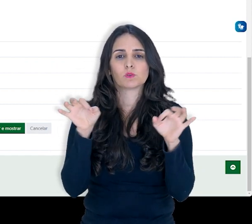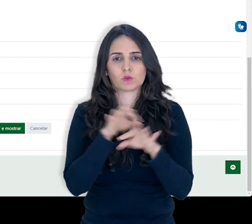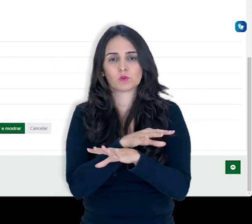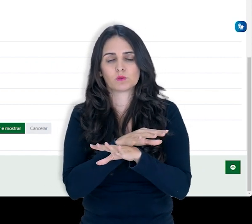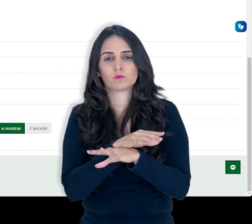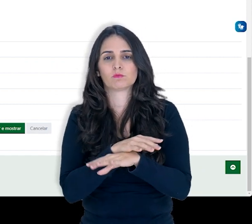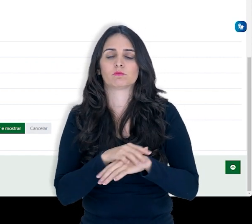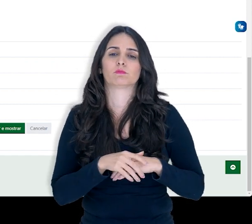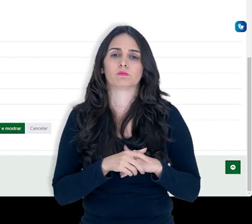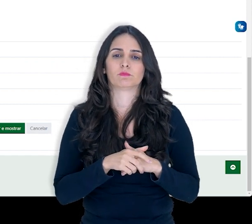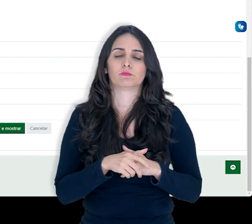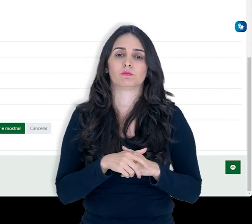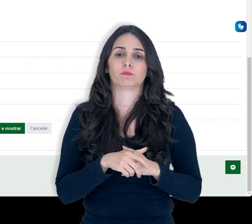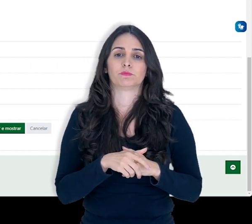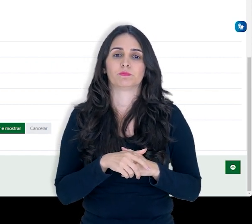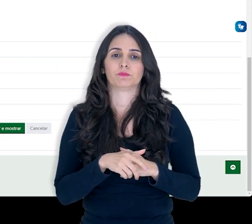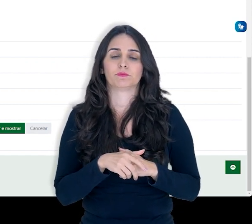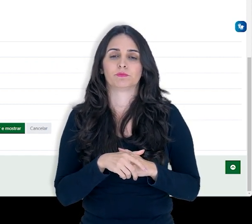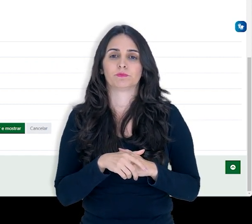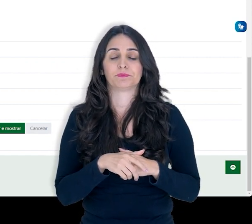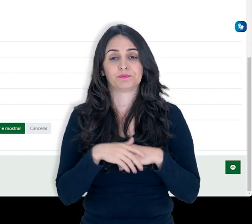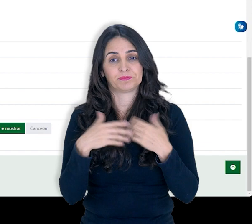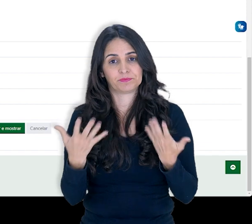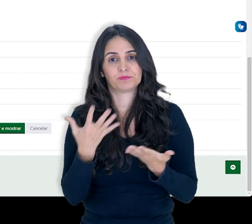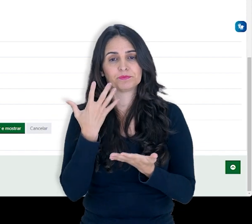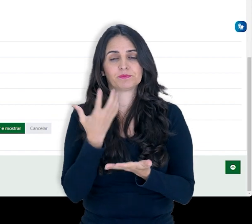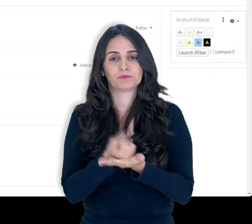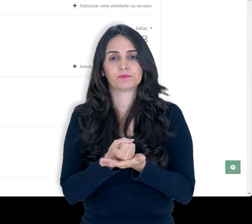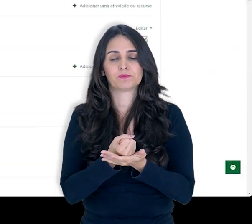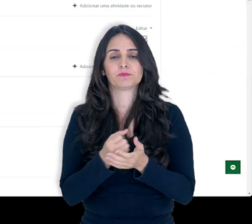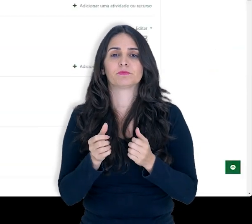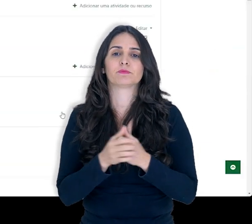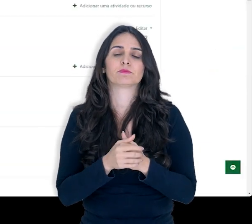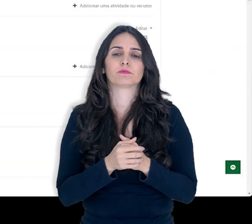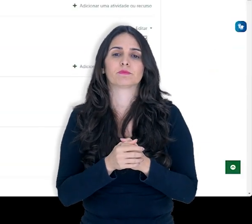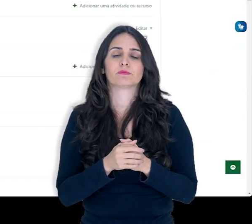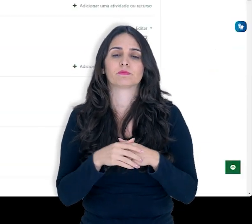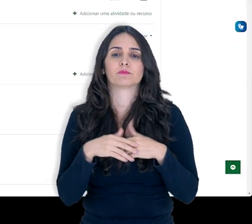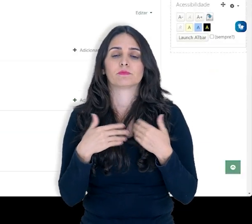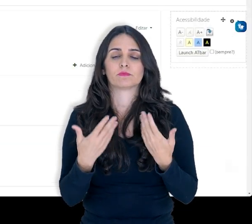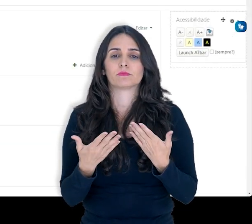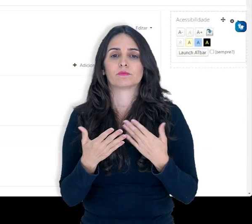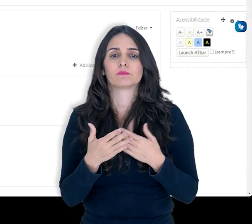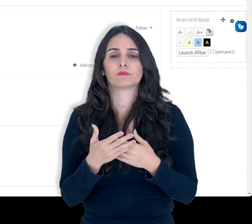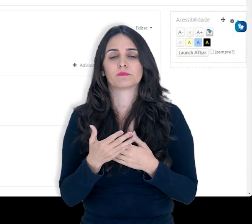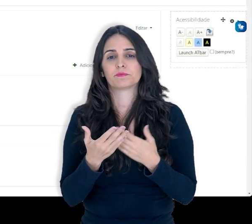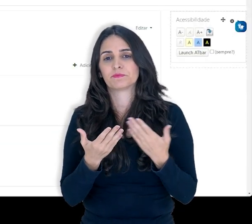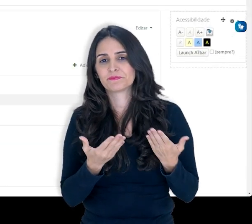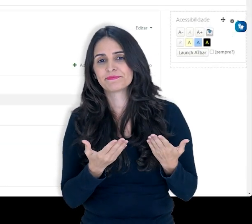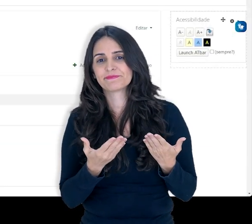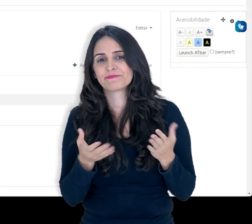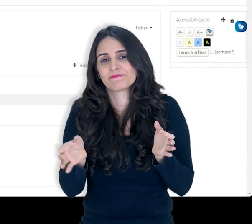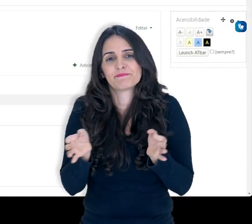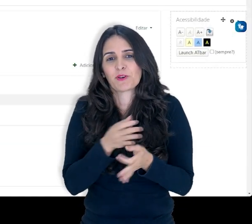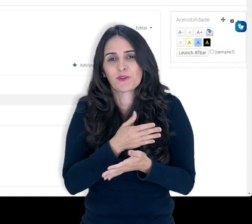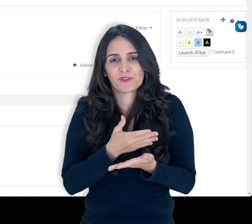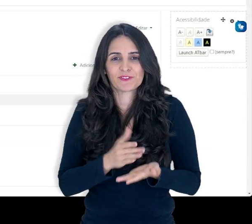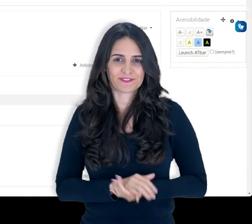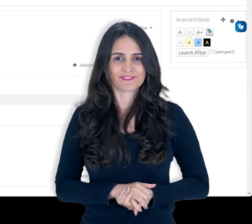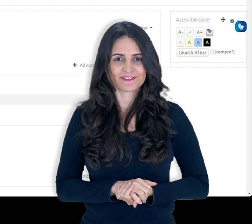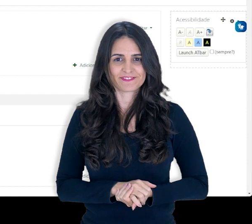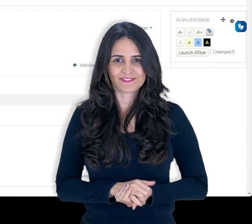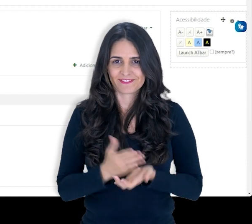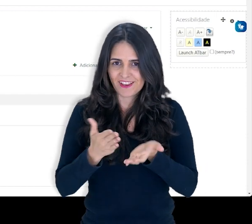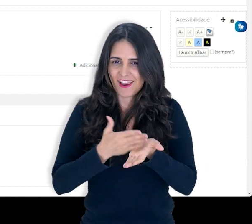conclusão Então desse recurso vamos salvar E aí Aqui está o nosso livro